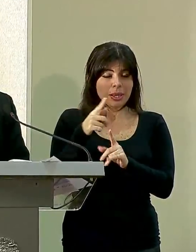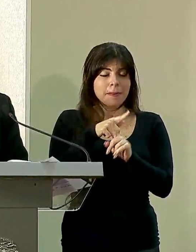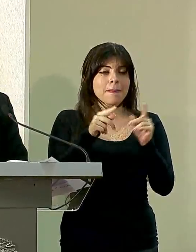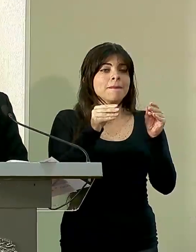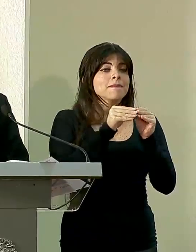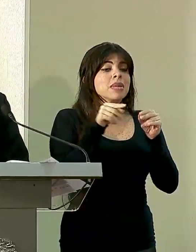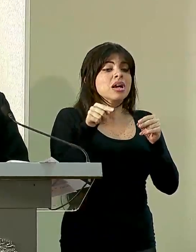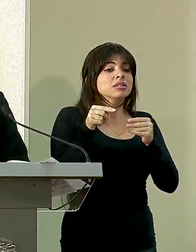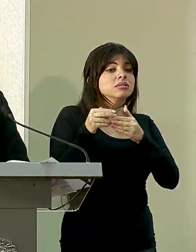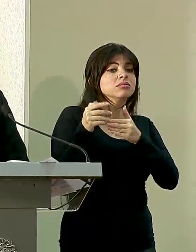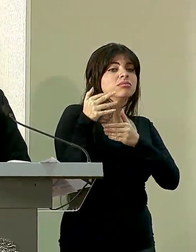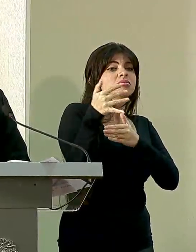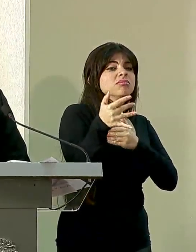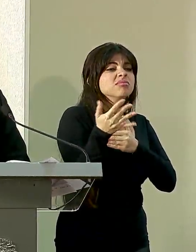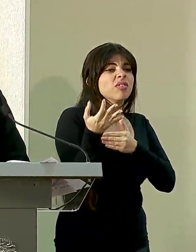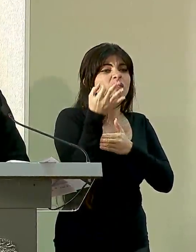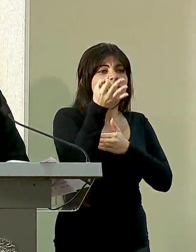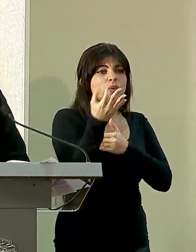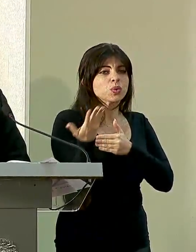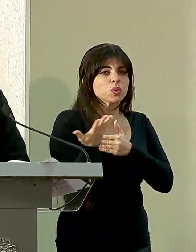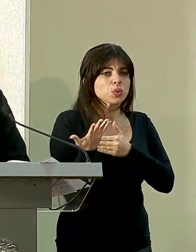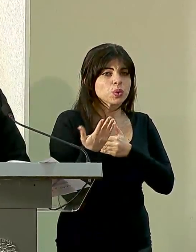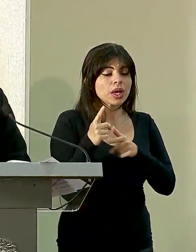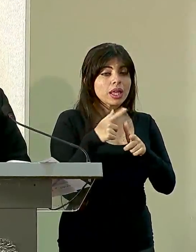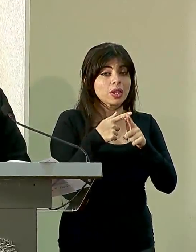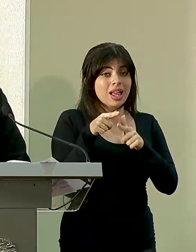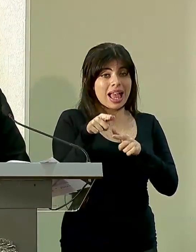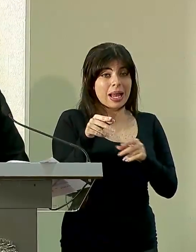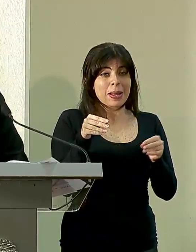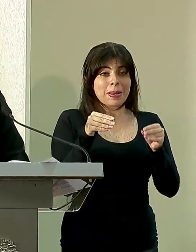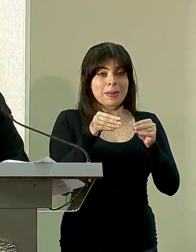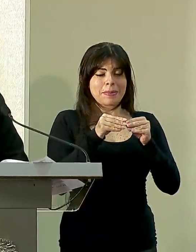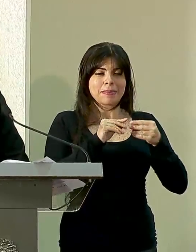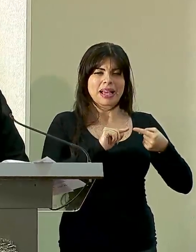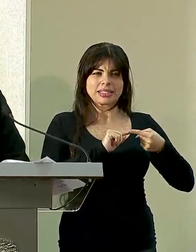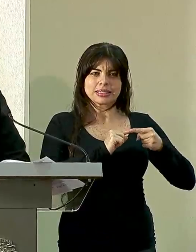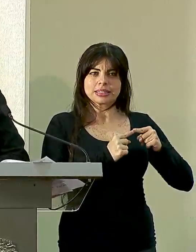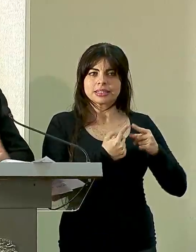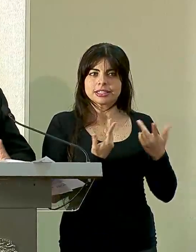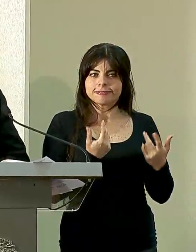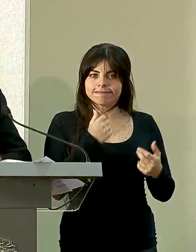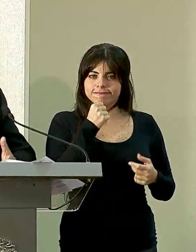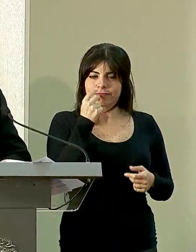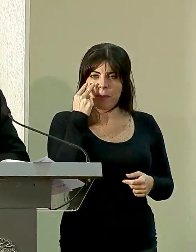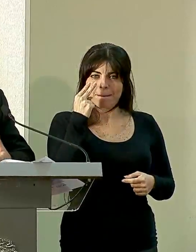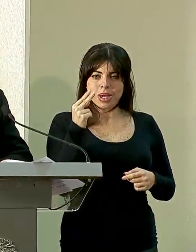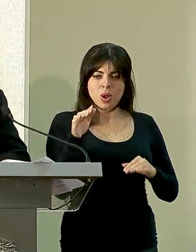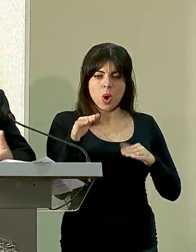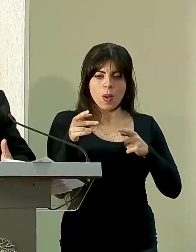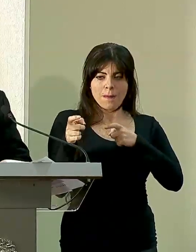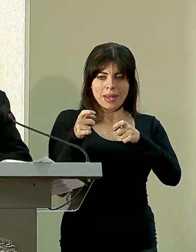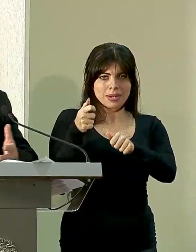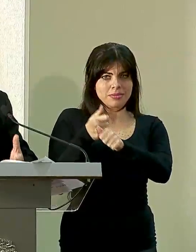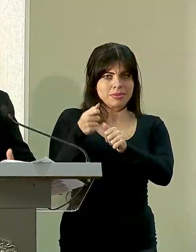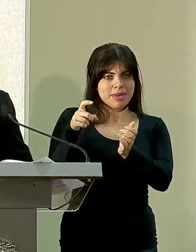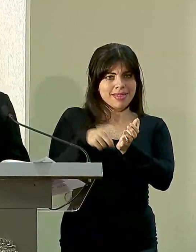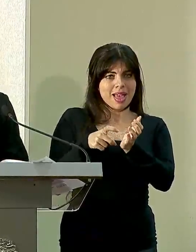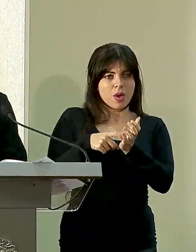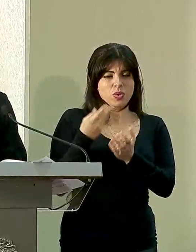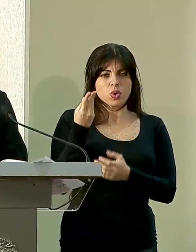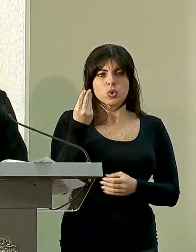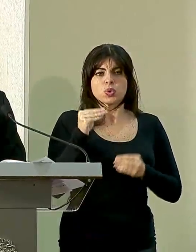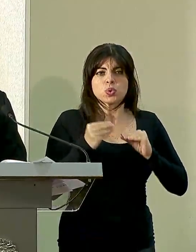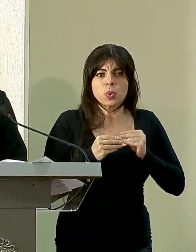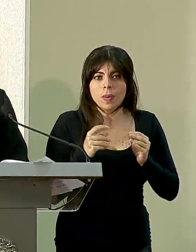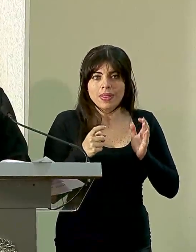bien hacia dónde se proyecta esa deuda futuro. Y quizá aquí lo que más duele no es ver el manejo de la deuda, ¿verdad? O el número de la